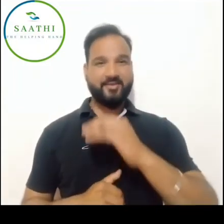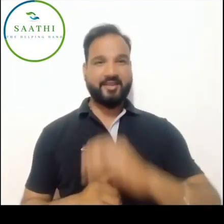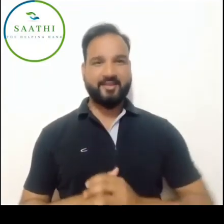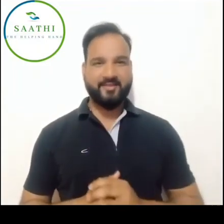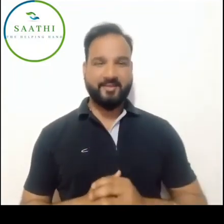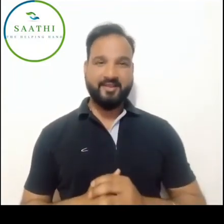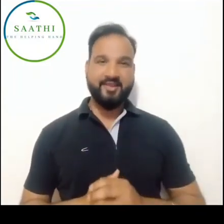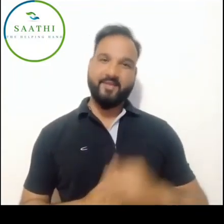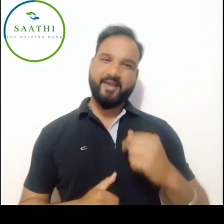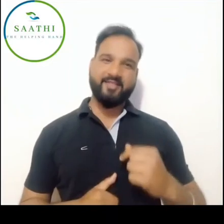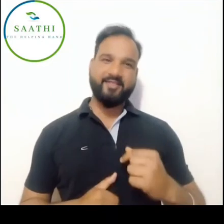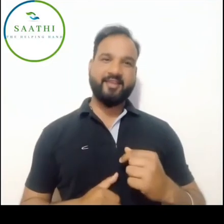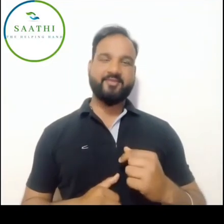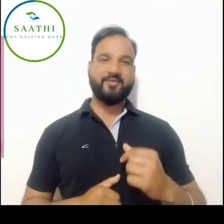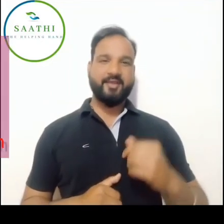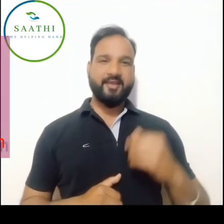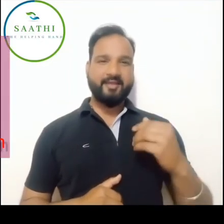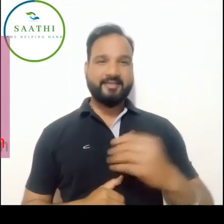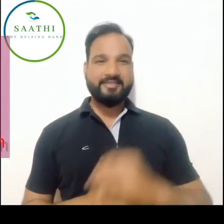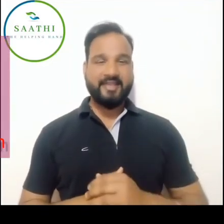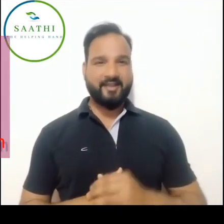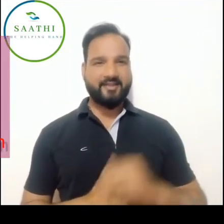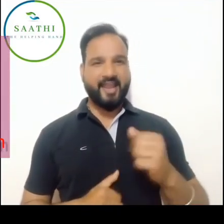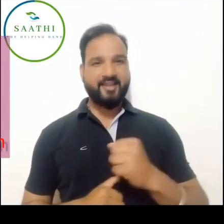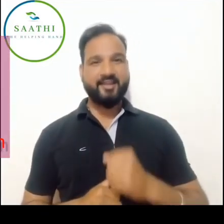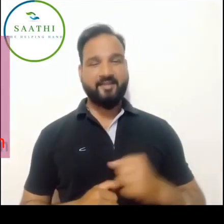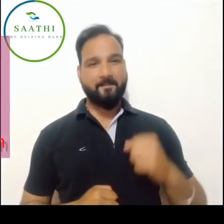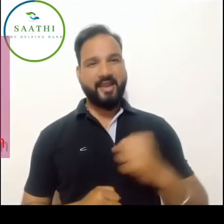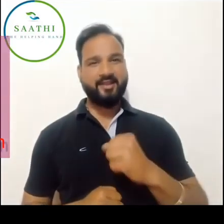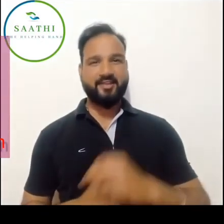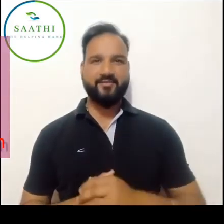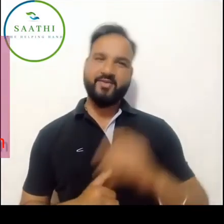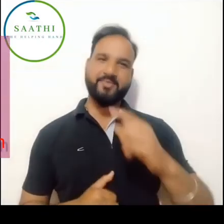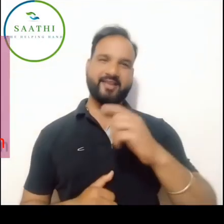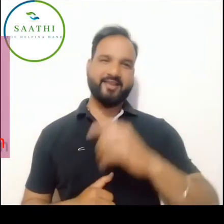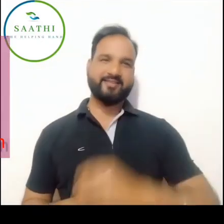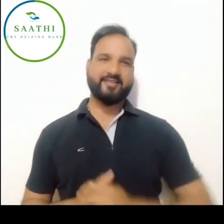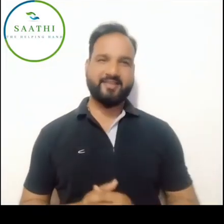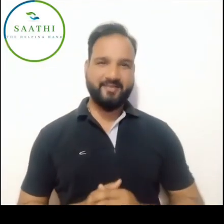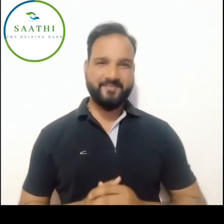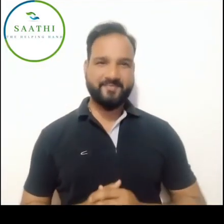उनसे नहीं उड़ते हैं, लेकिन हमारे अंदर की जो स्किल्स हैं, टैलेंट है, मेहनत है, वो हमें आगे लेकर जाती है।